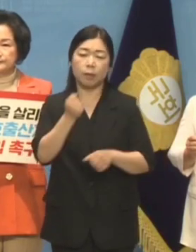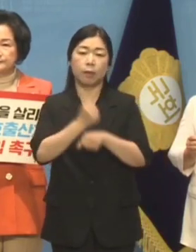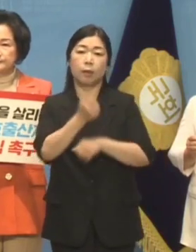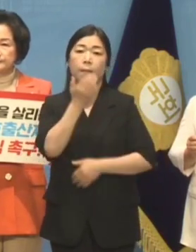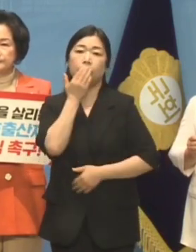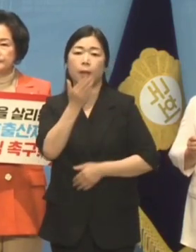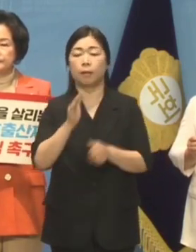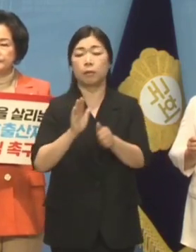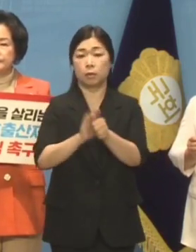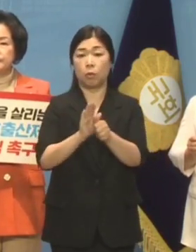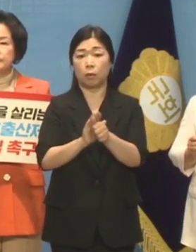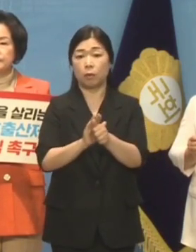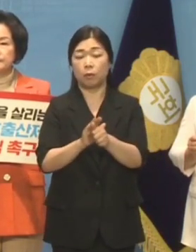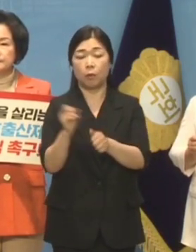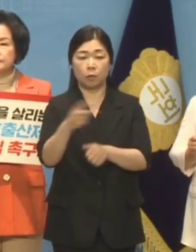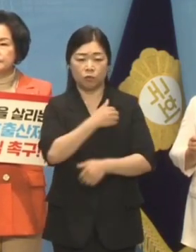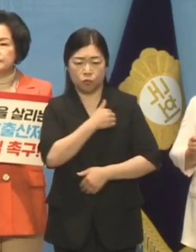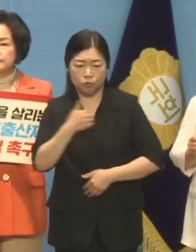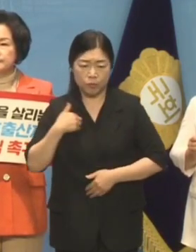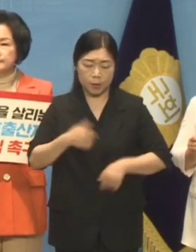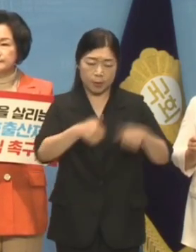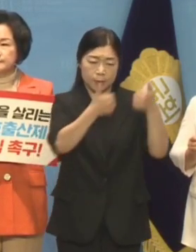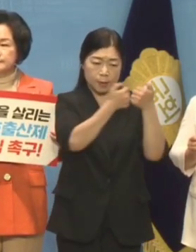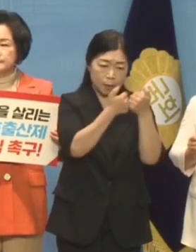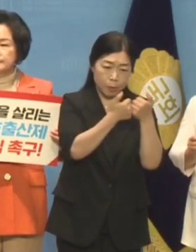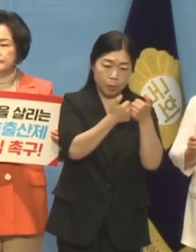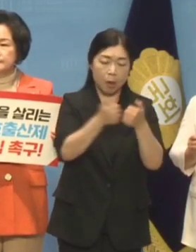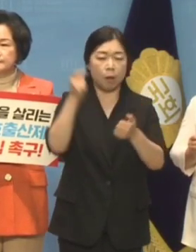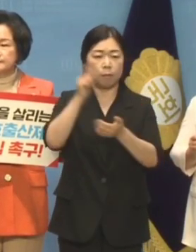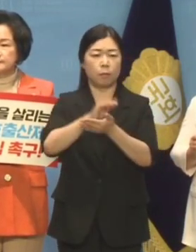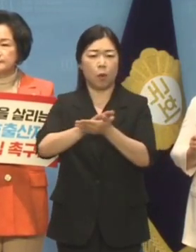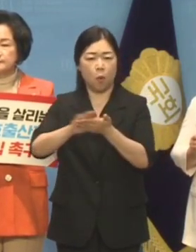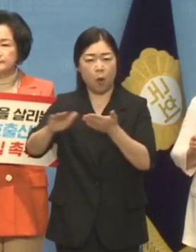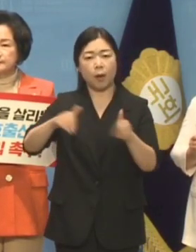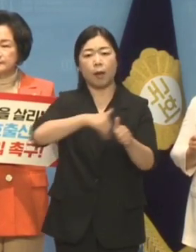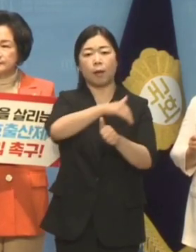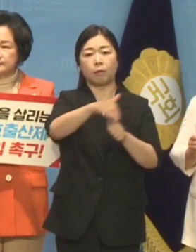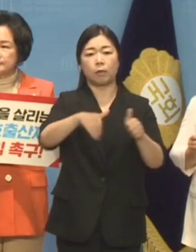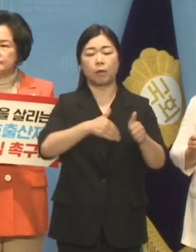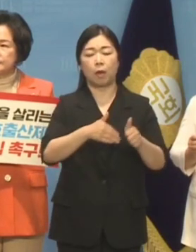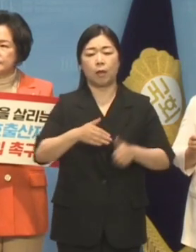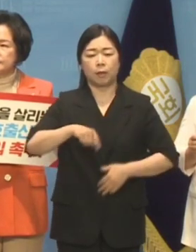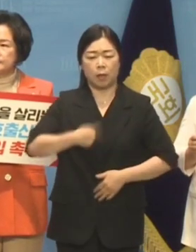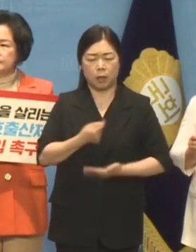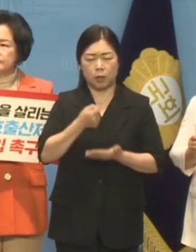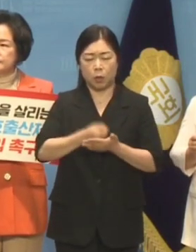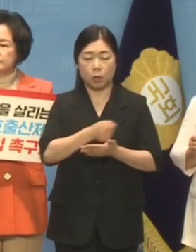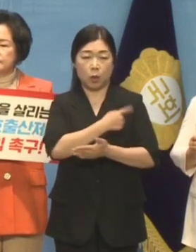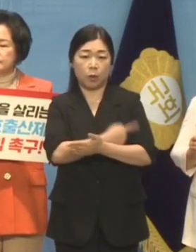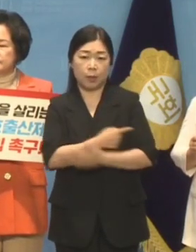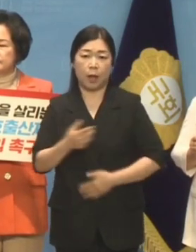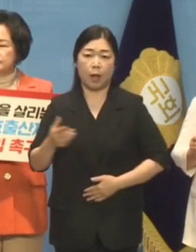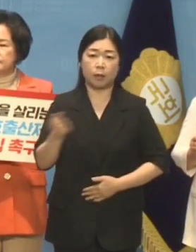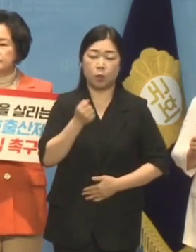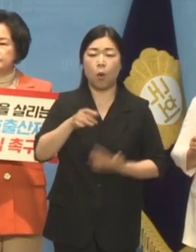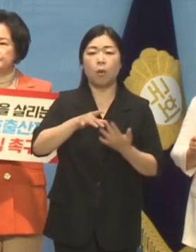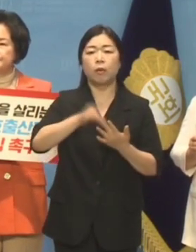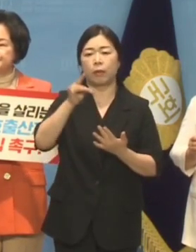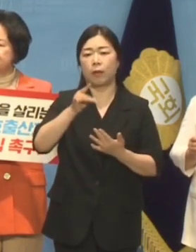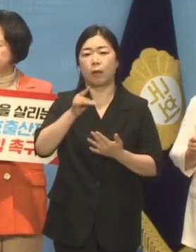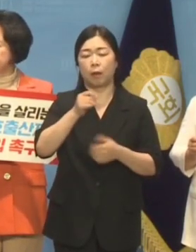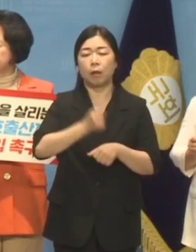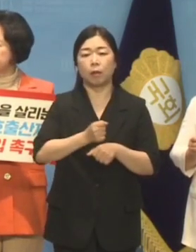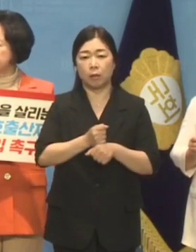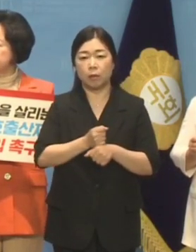수 있도록 지원하고 충분한 상담을 통해 평화로운 상태에서 자기 결정으로 선택한